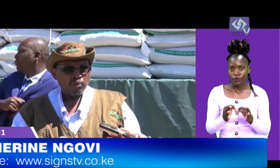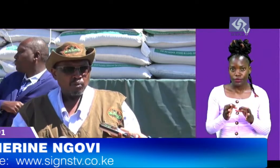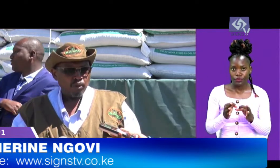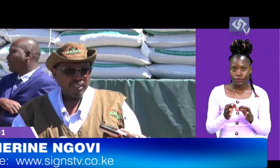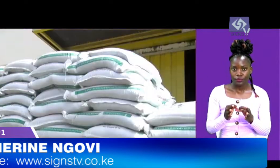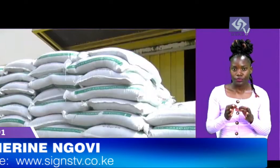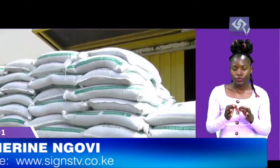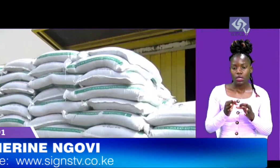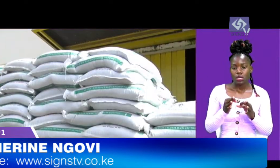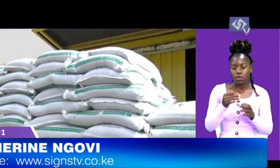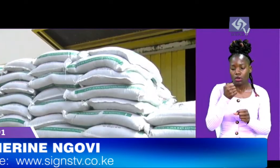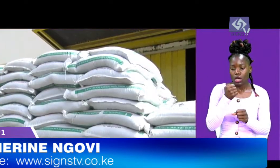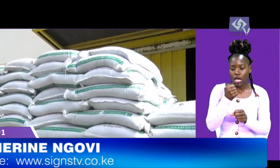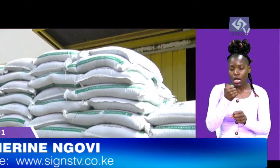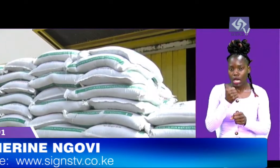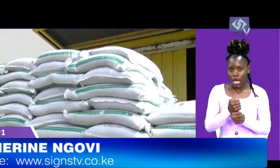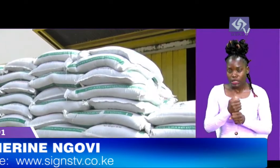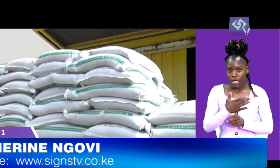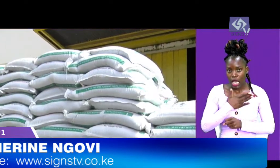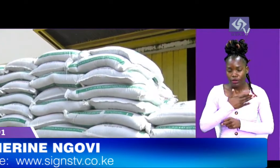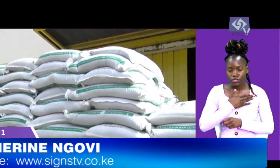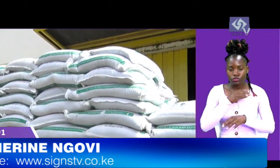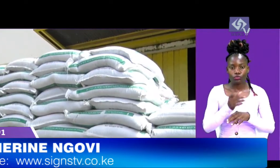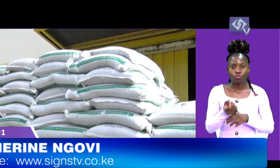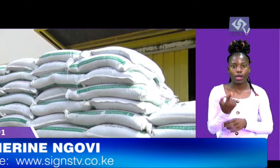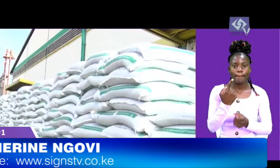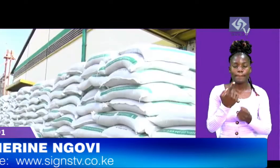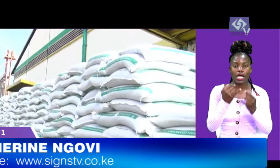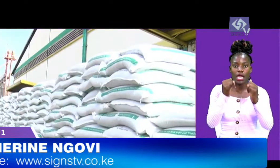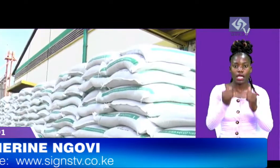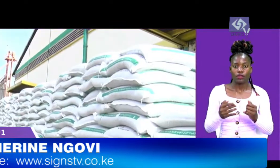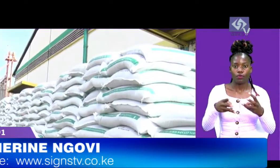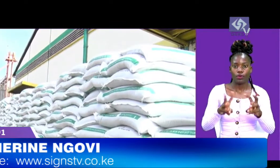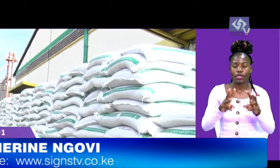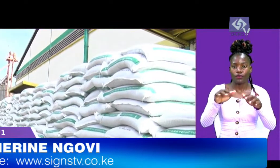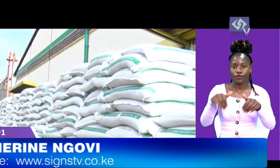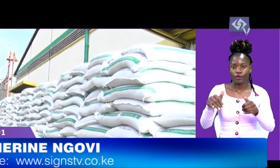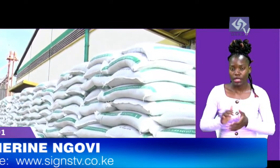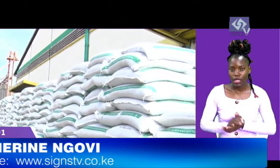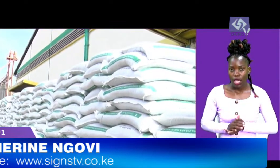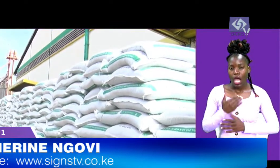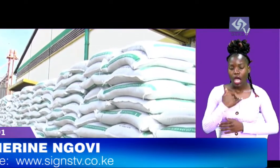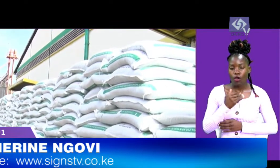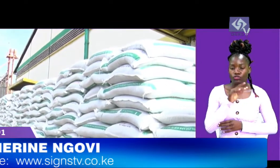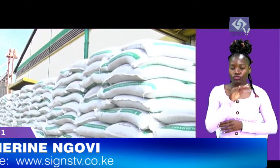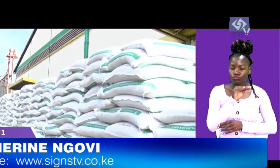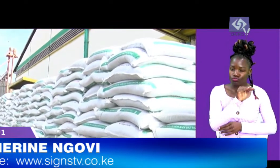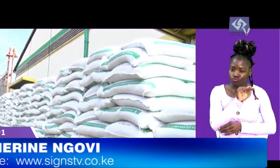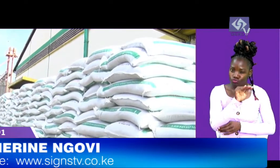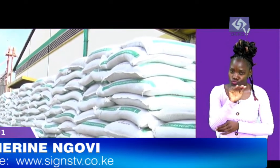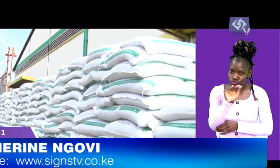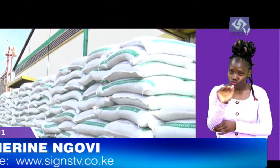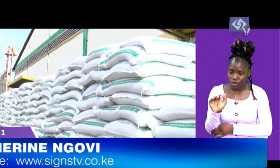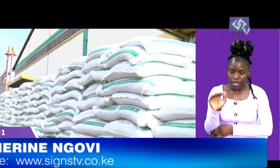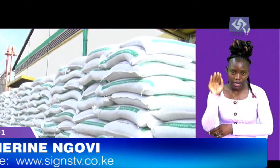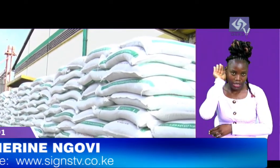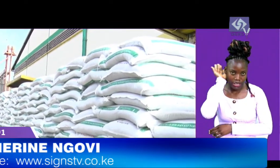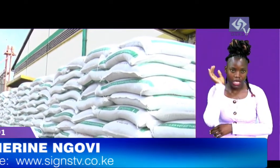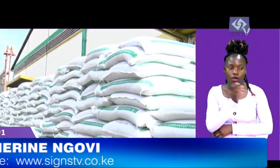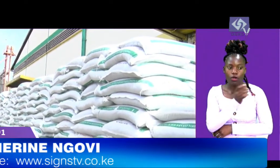ni kubuni mbinu mpya ya ukulima. Ningependa kuwasihi, nimesikia lalamiko la mkulima kwamba